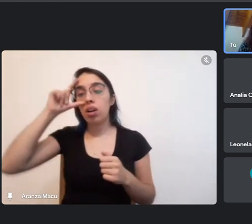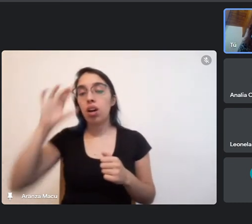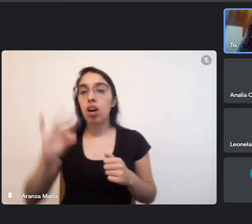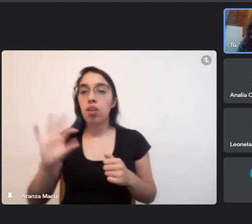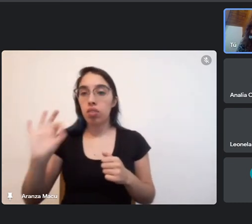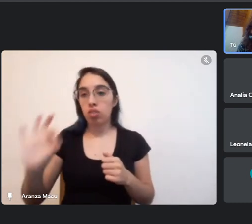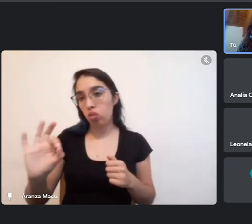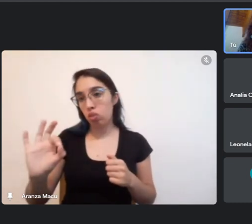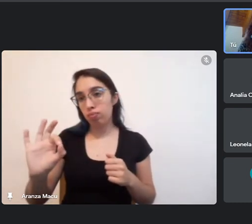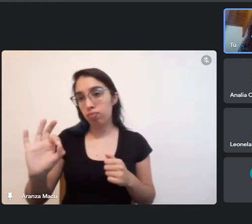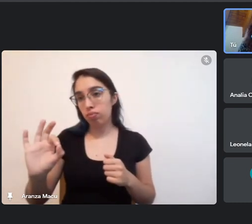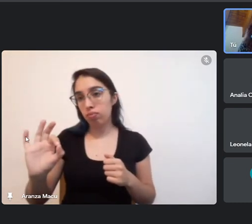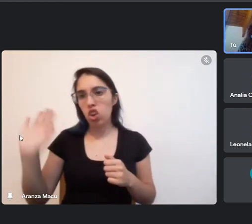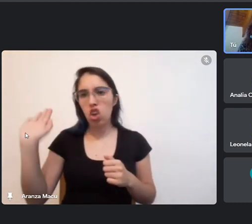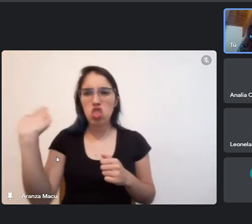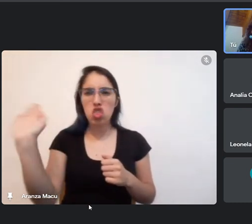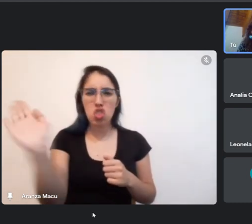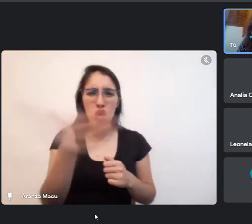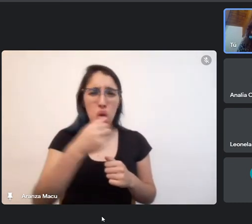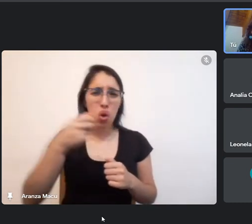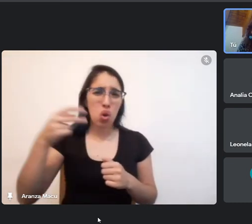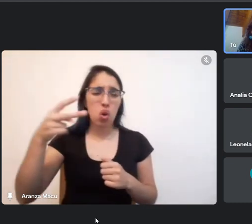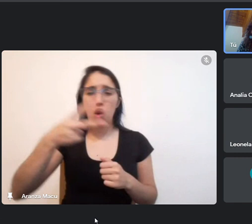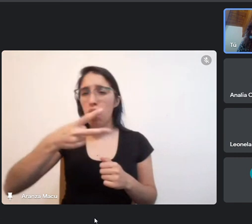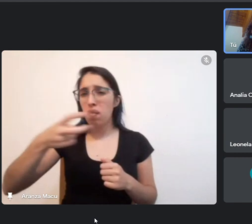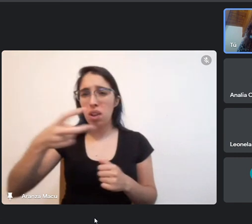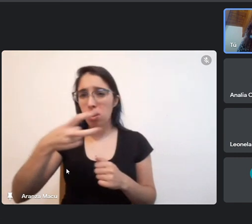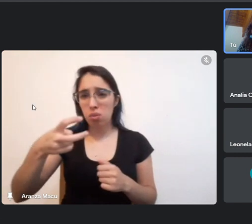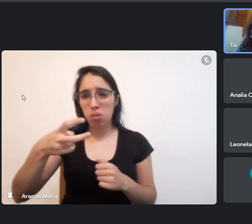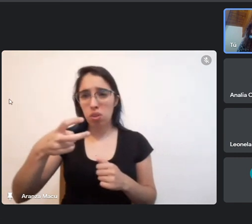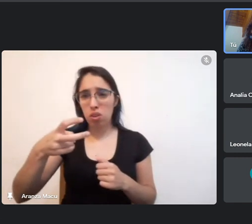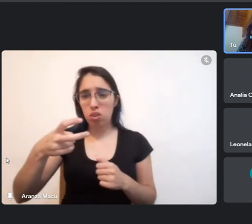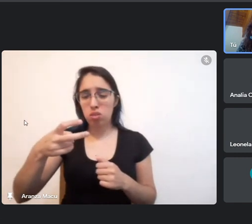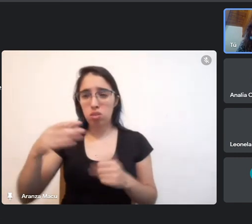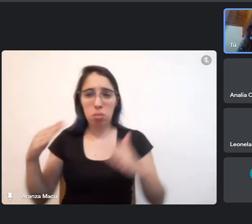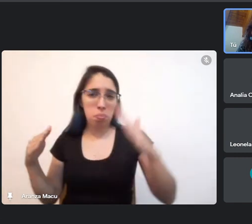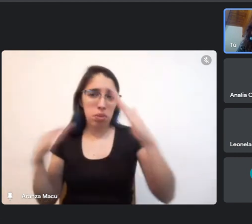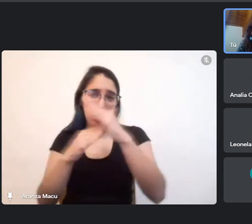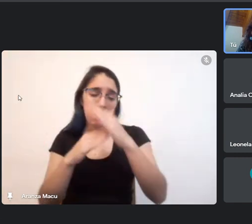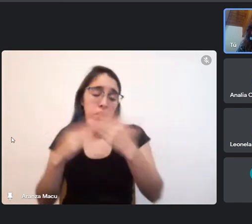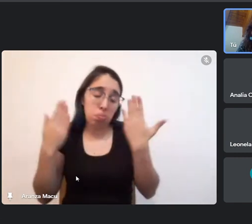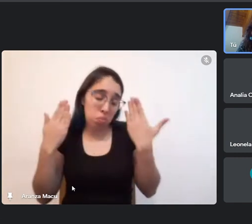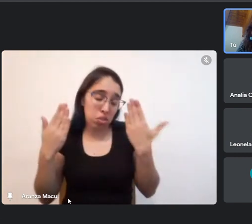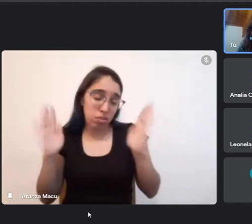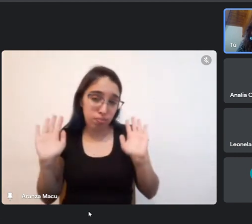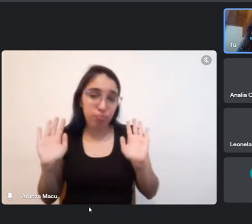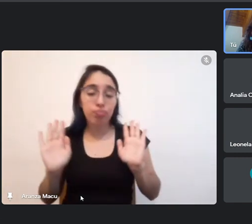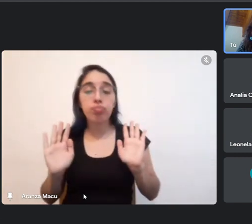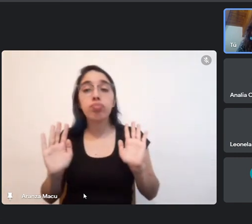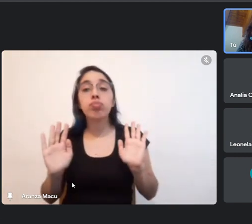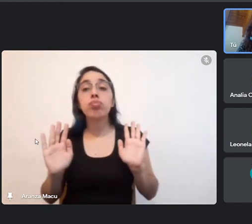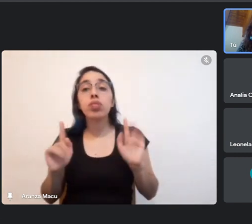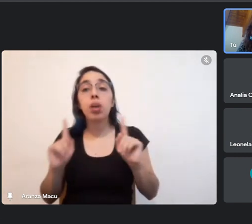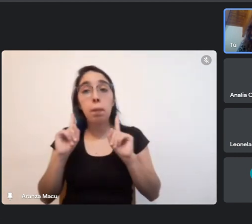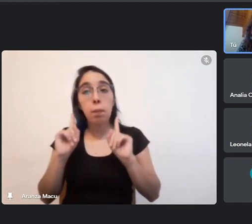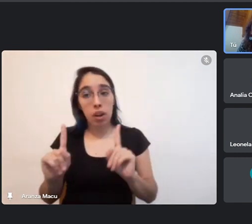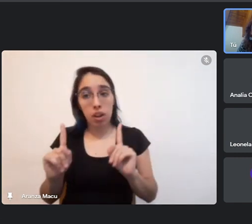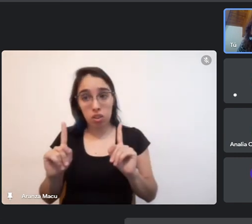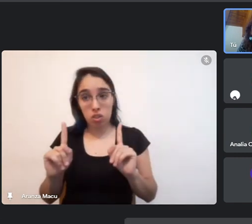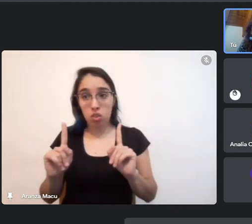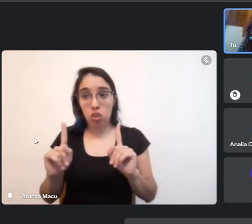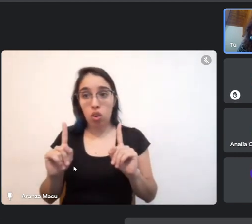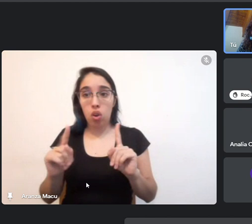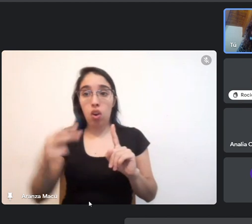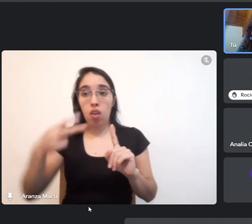pueden tener el lugar de principal. Los que no pueden estar en el lugar de principal, los que nunca van a